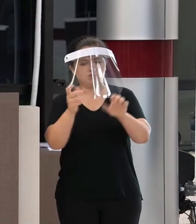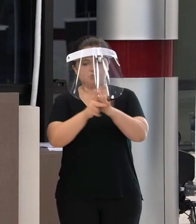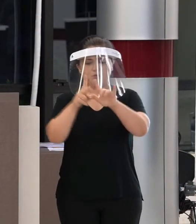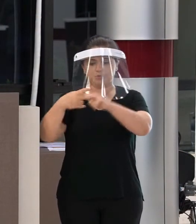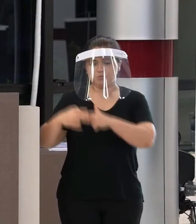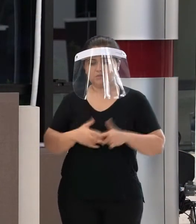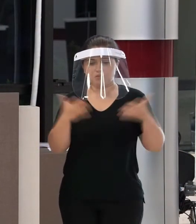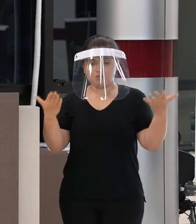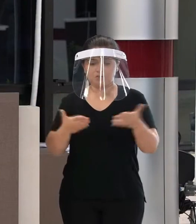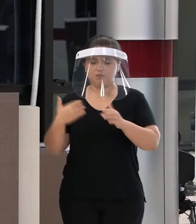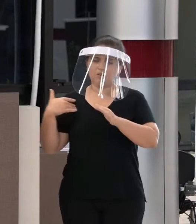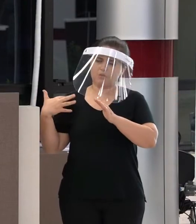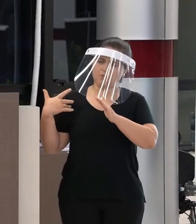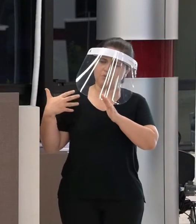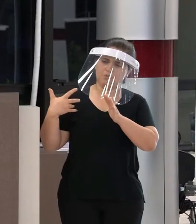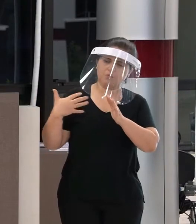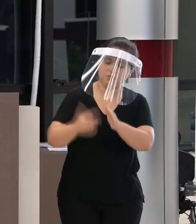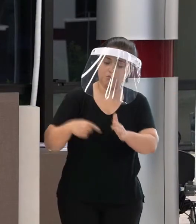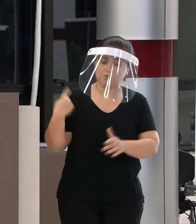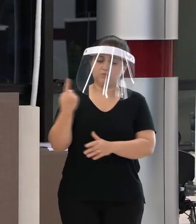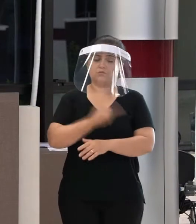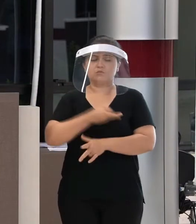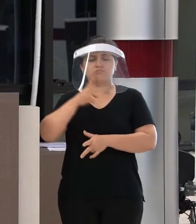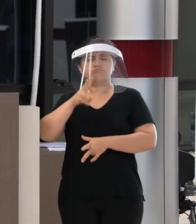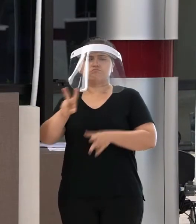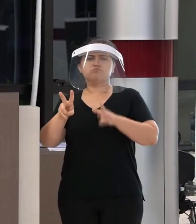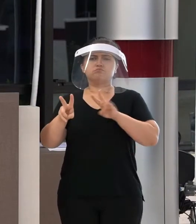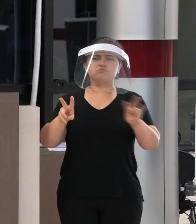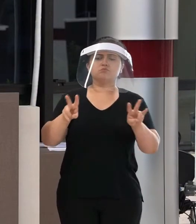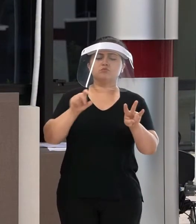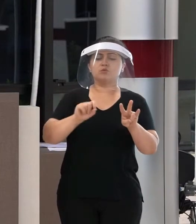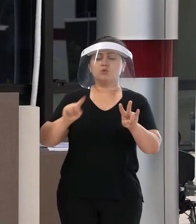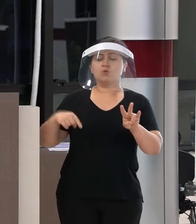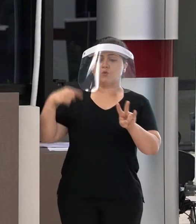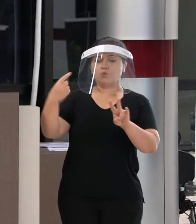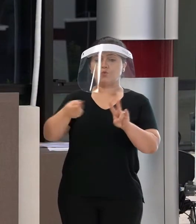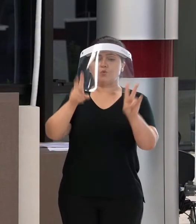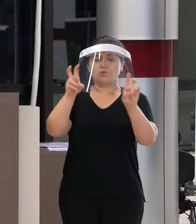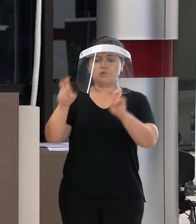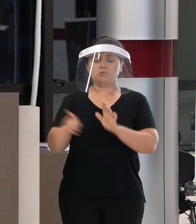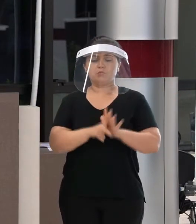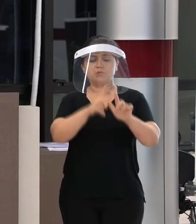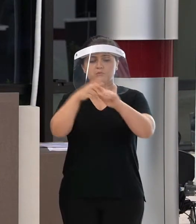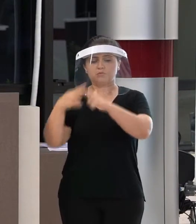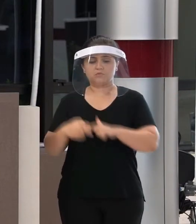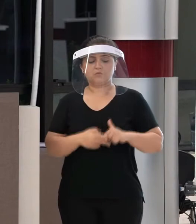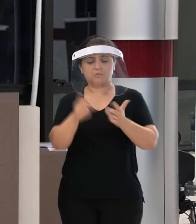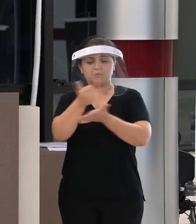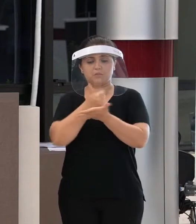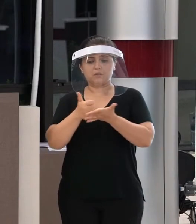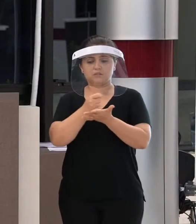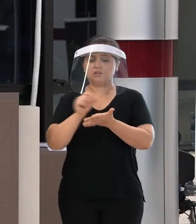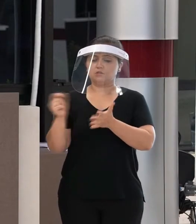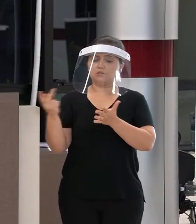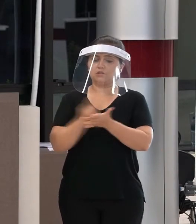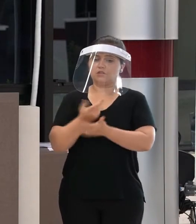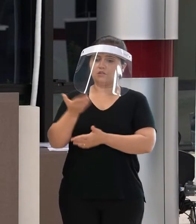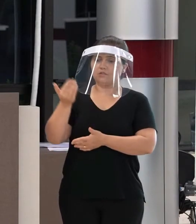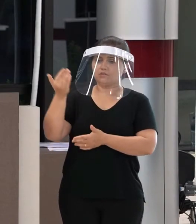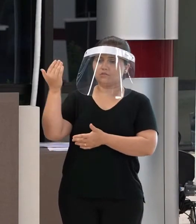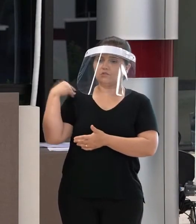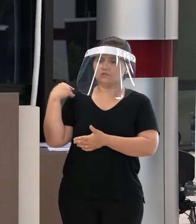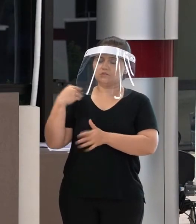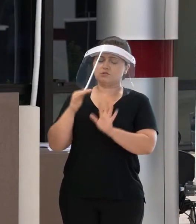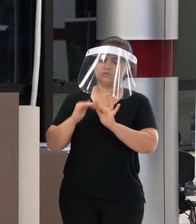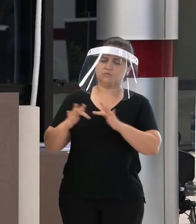agora, de uns anos para cá, nós estamos vendo um outro termo de manutenção baseado no que acontecia com